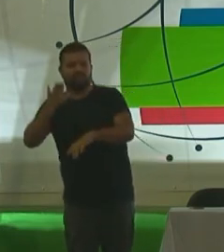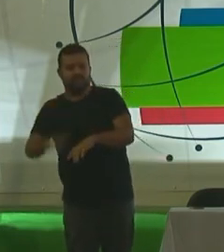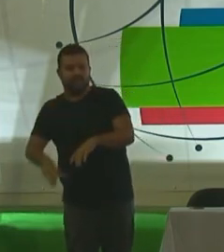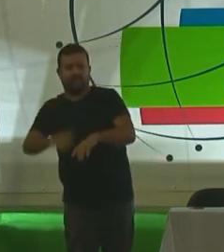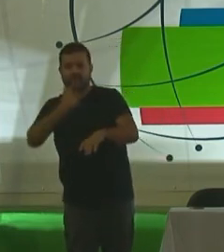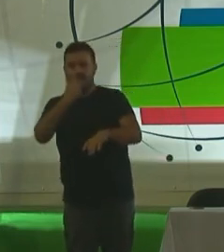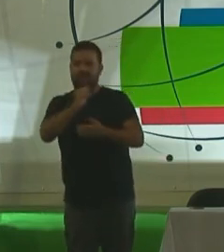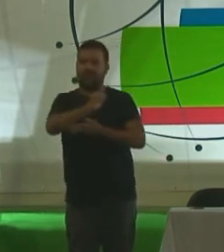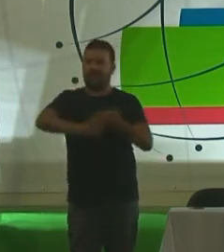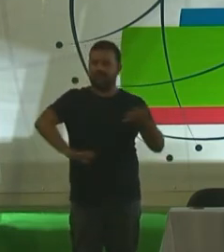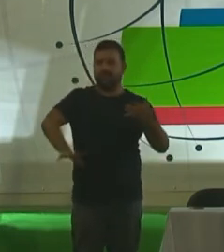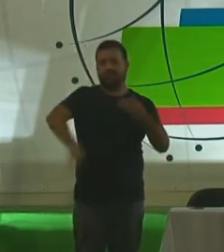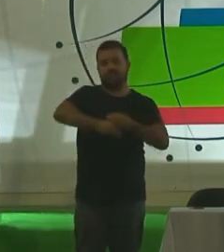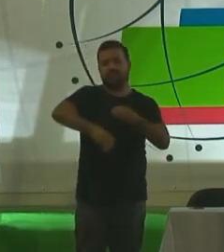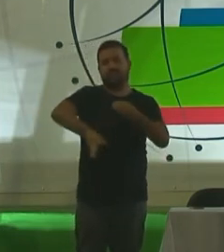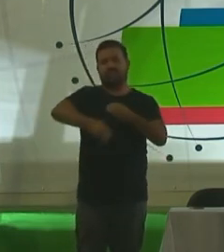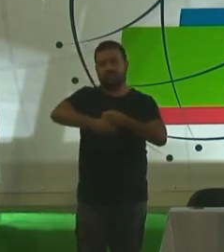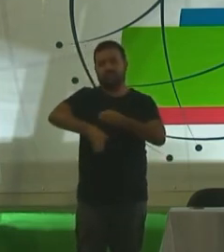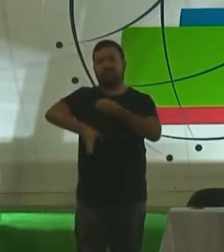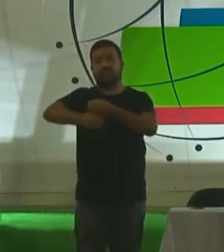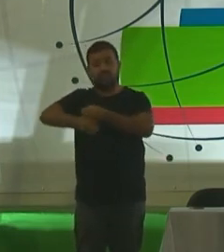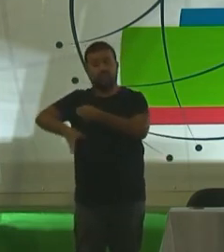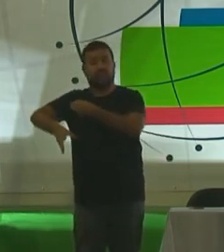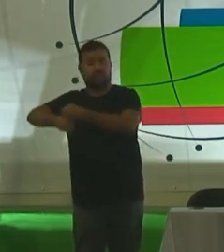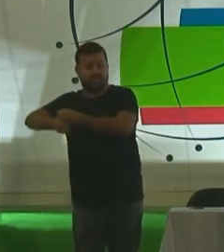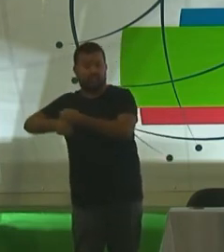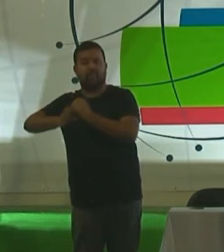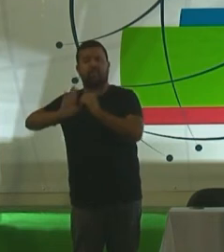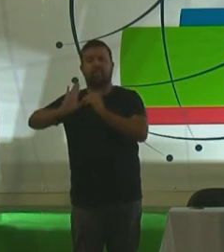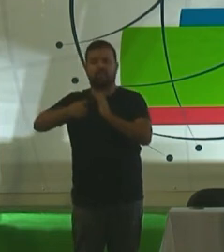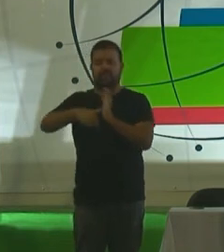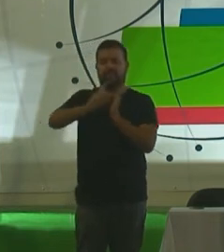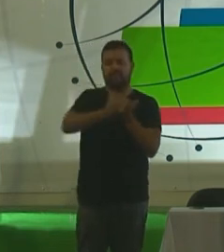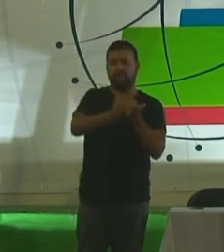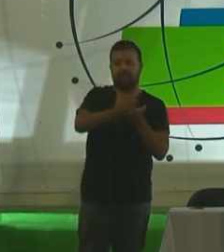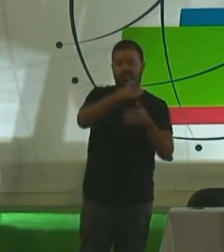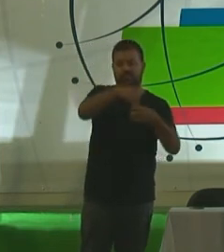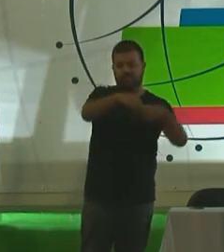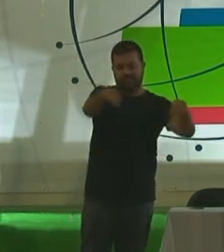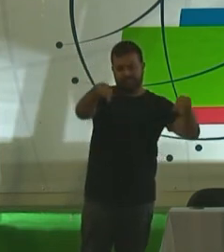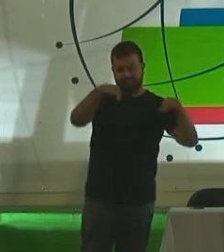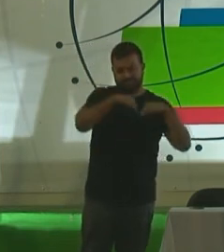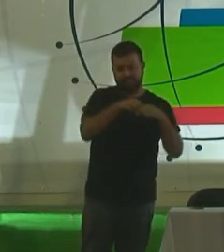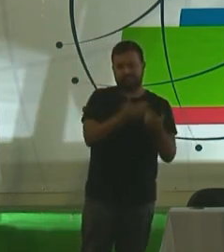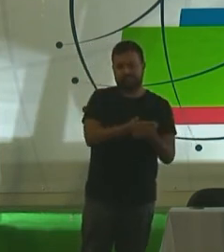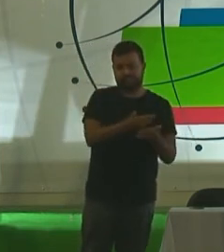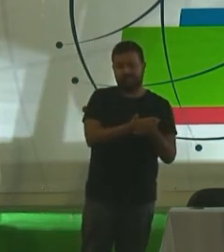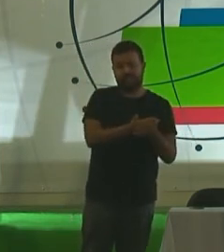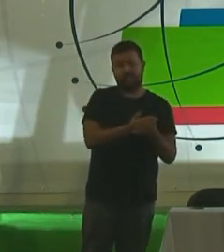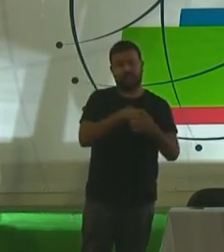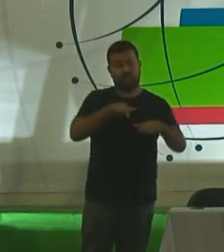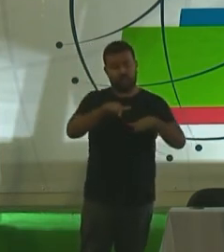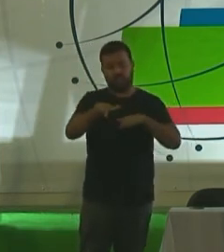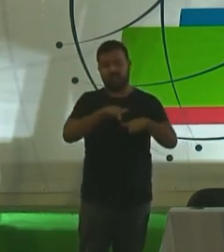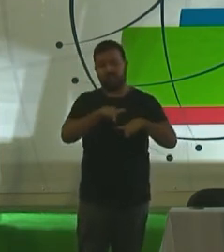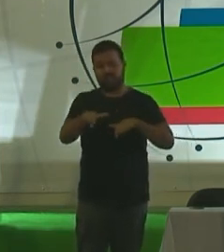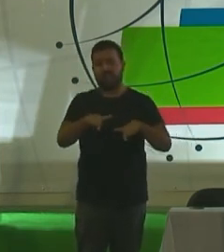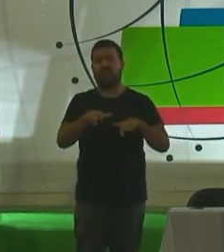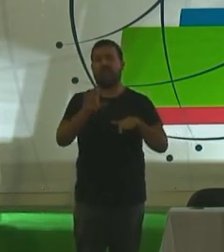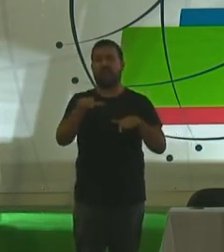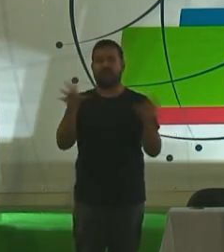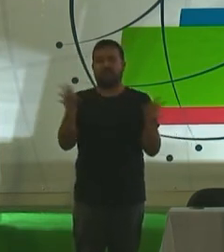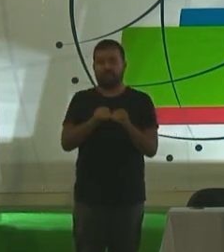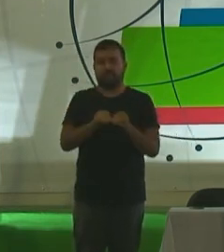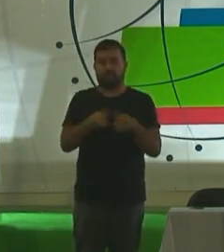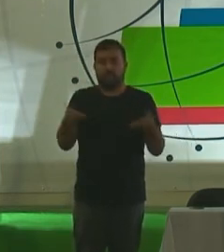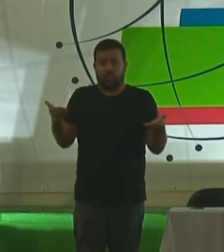todas as atividades que ele já vem desenvolvendo dentro da sala de aula. Esse é trabalho articulador. O